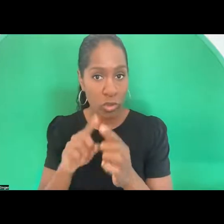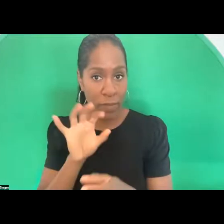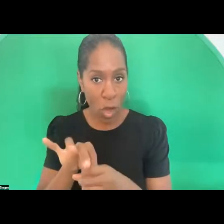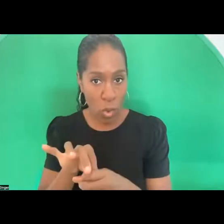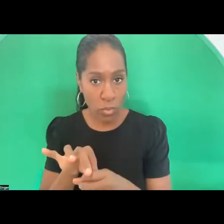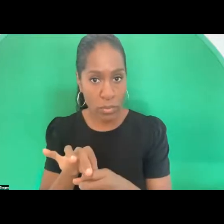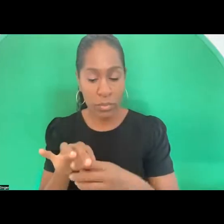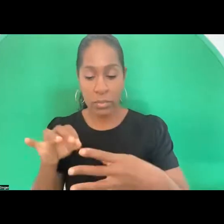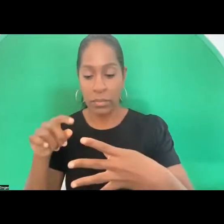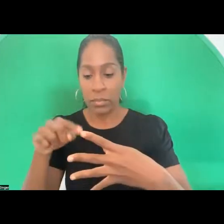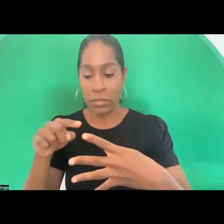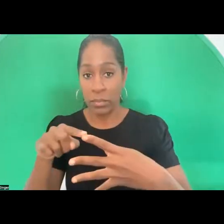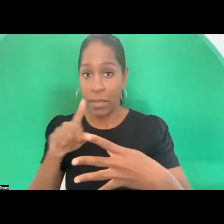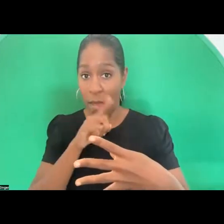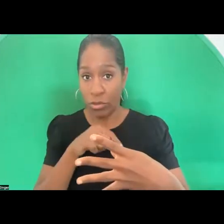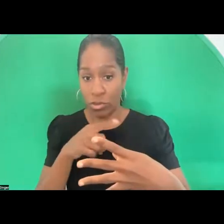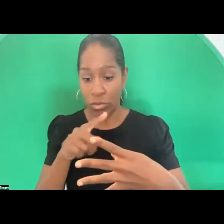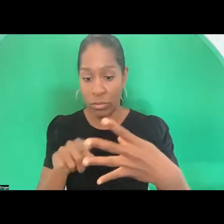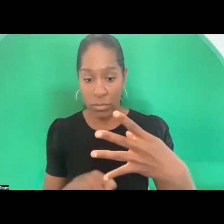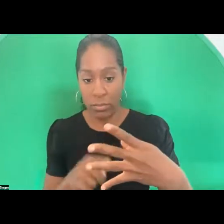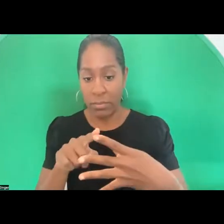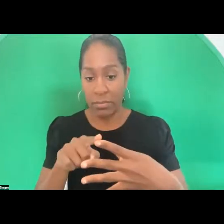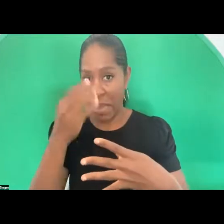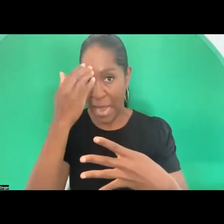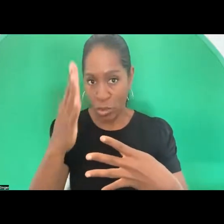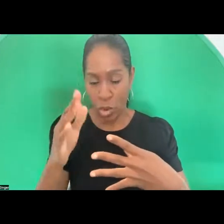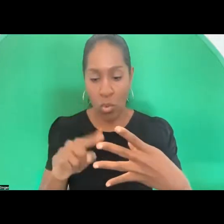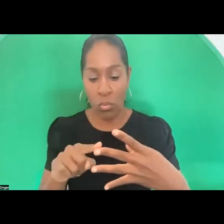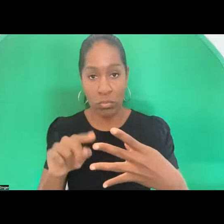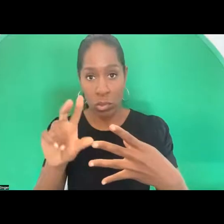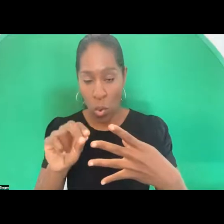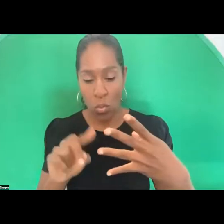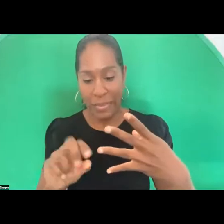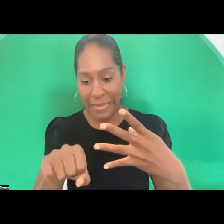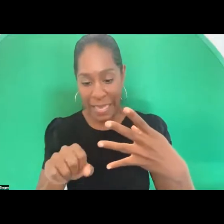y las opciones son No sé no sí